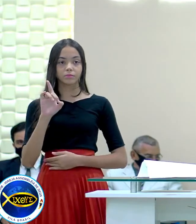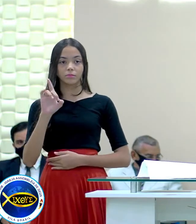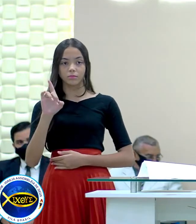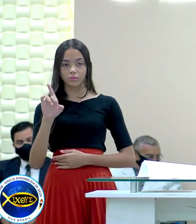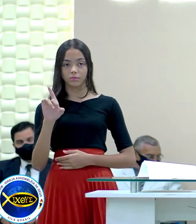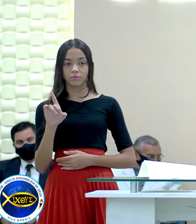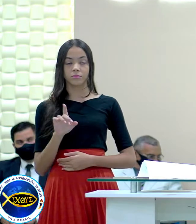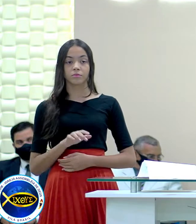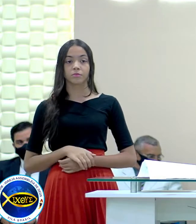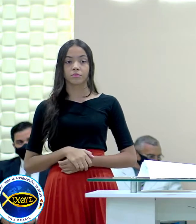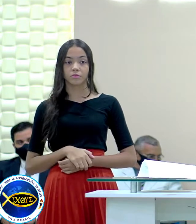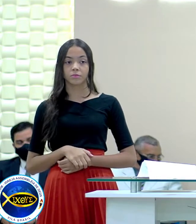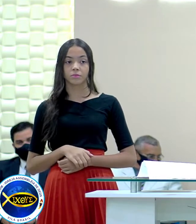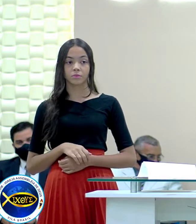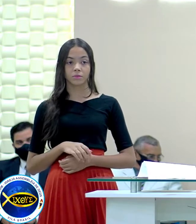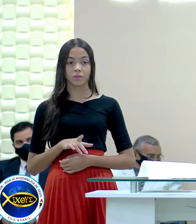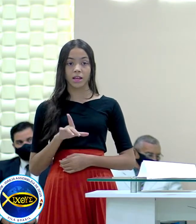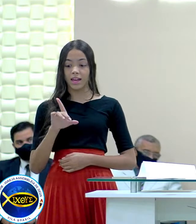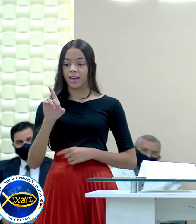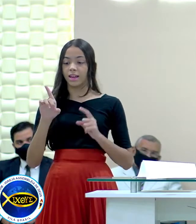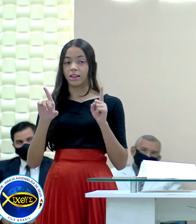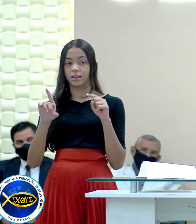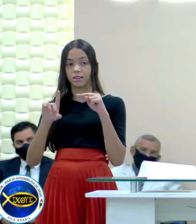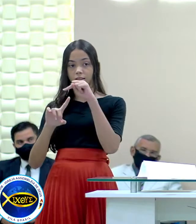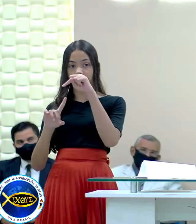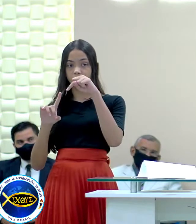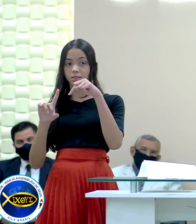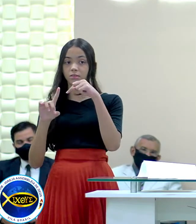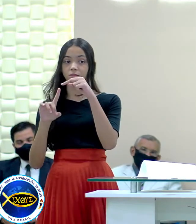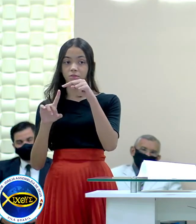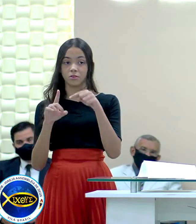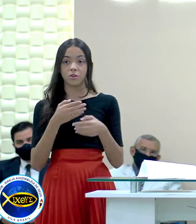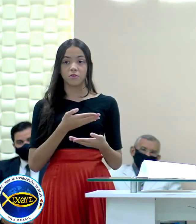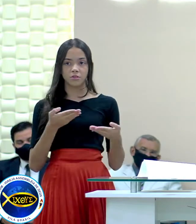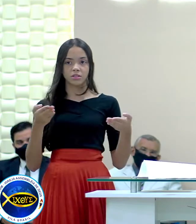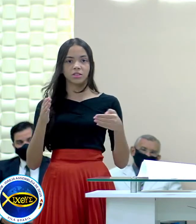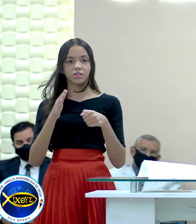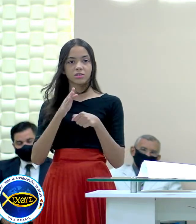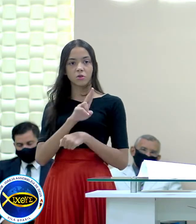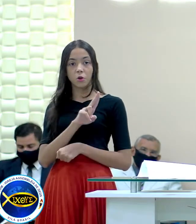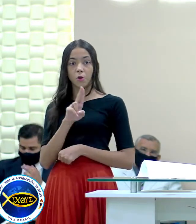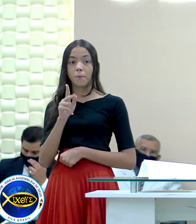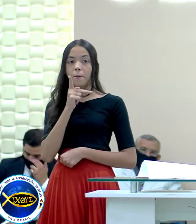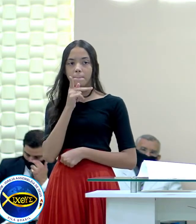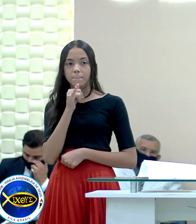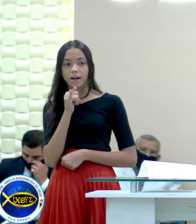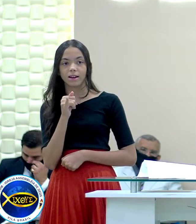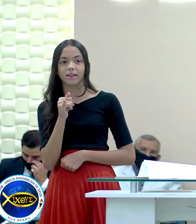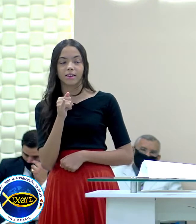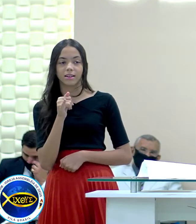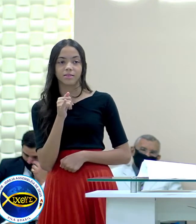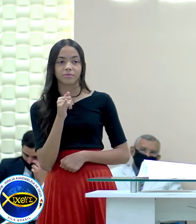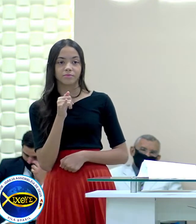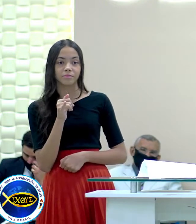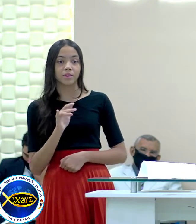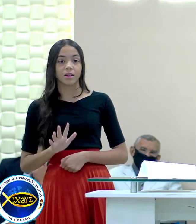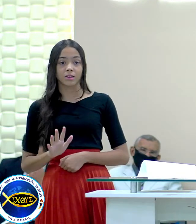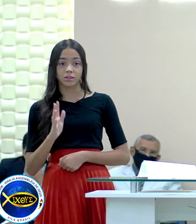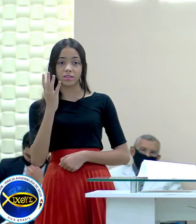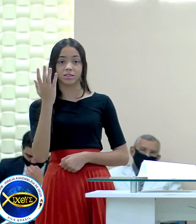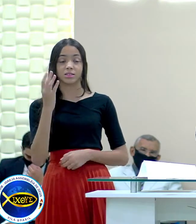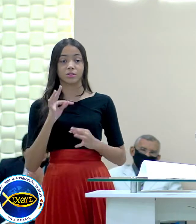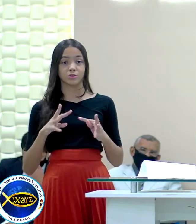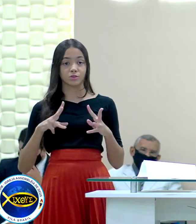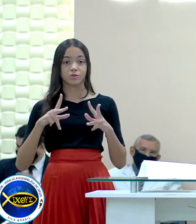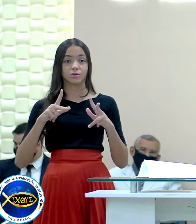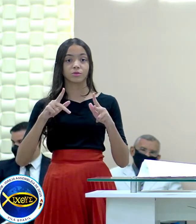santo aquele que vocês chamam Pai, aquele que julga imparcialmente as obras de cada um, portem-se